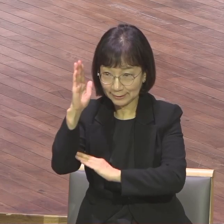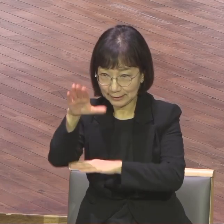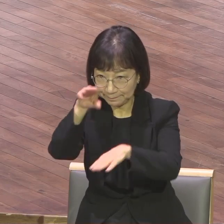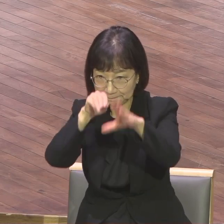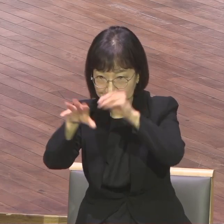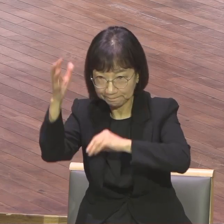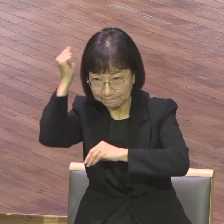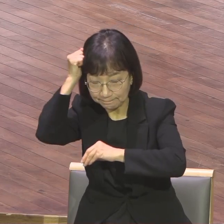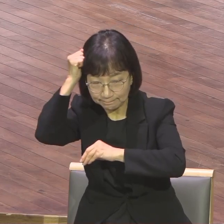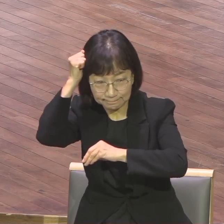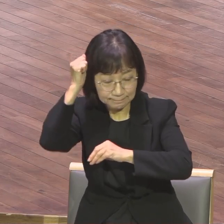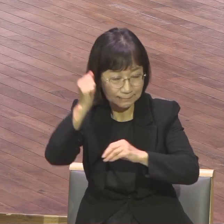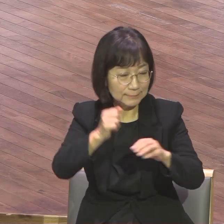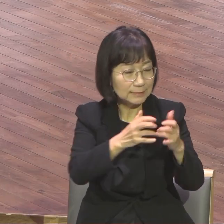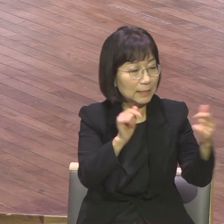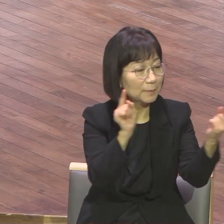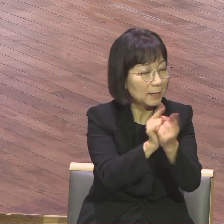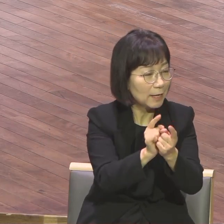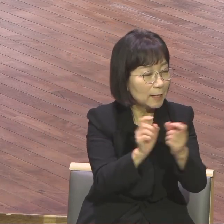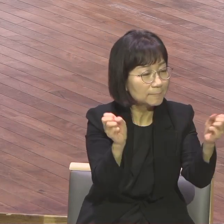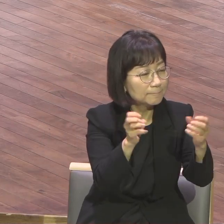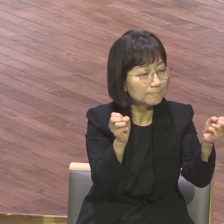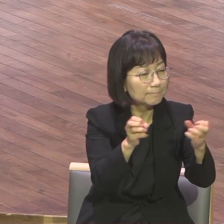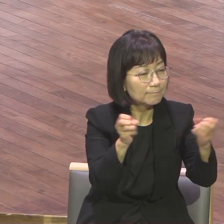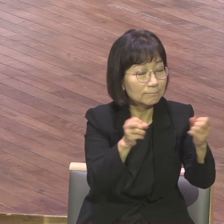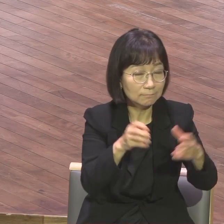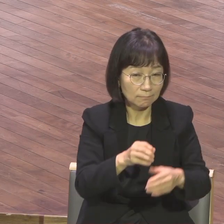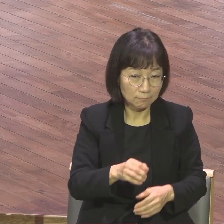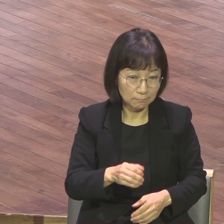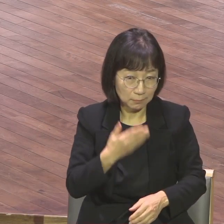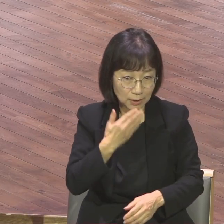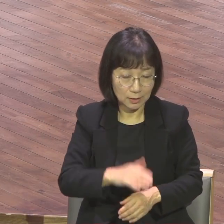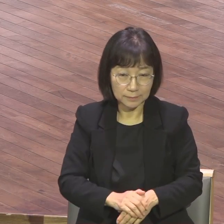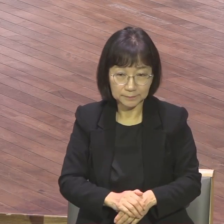지키신 하나님 언제 설교했어요?